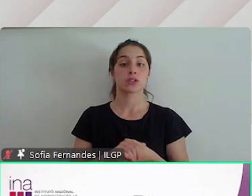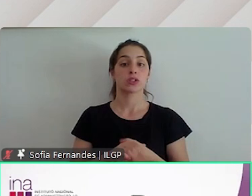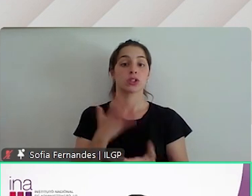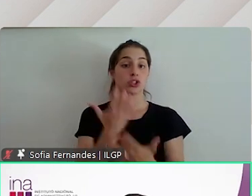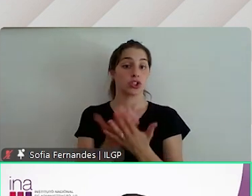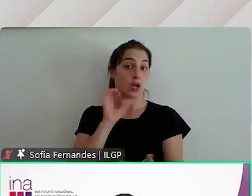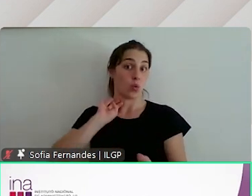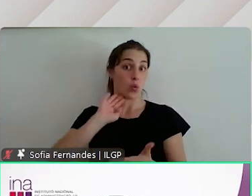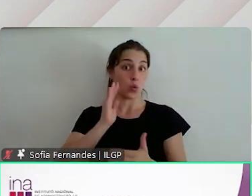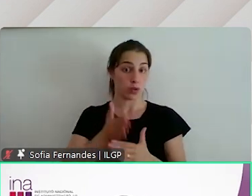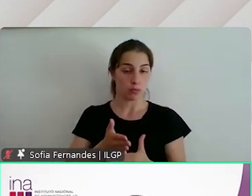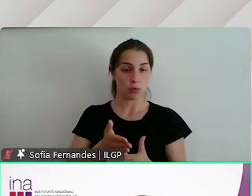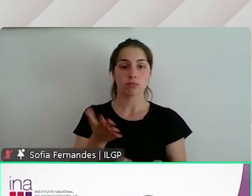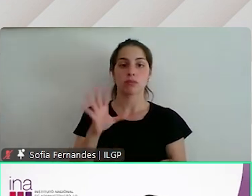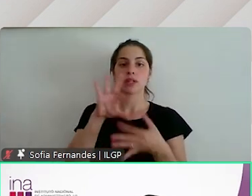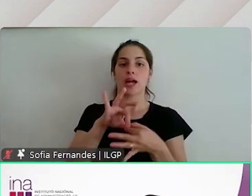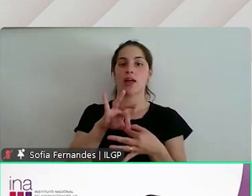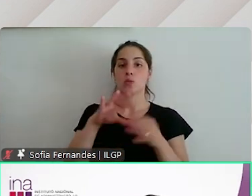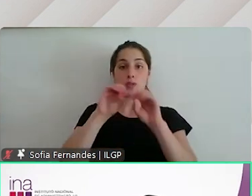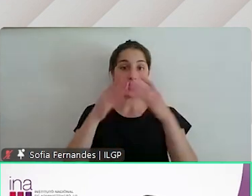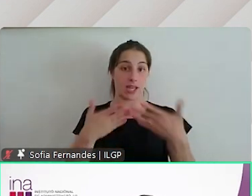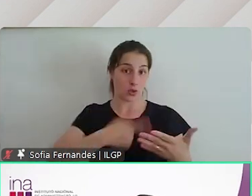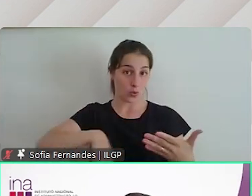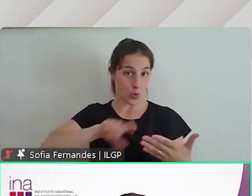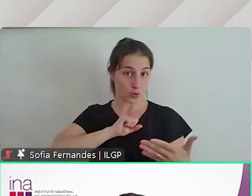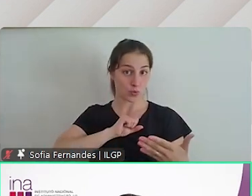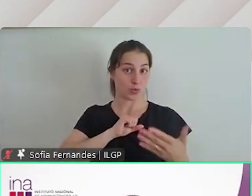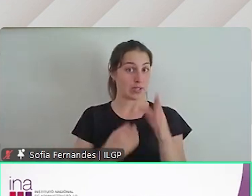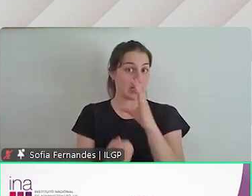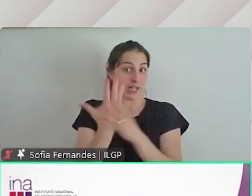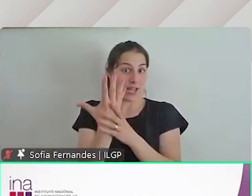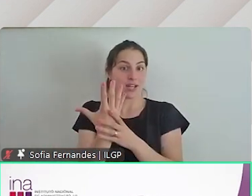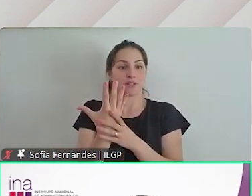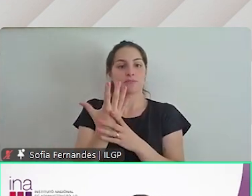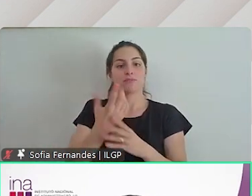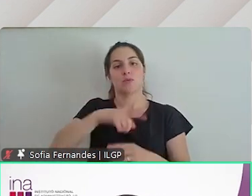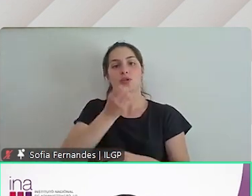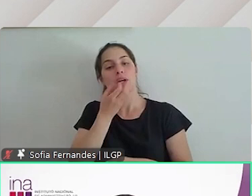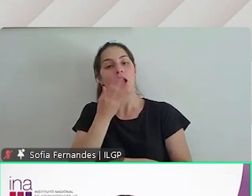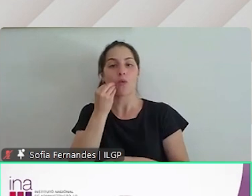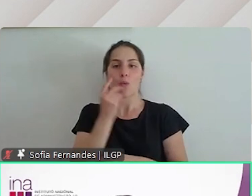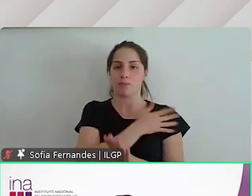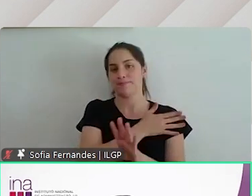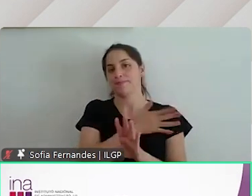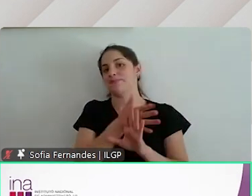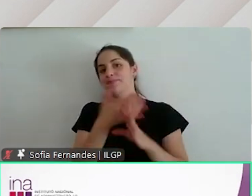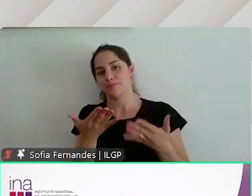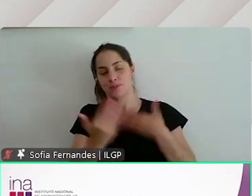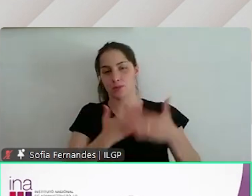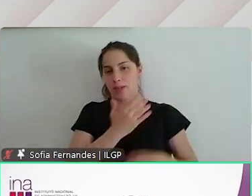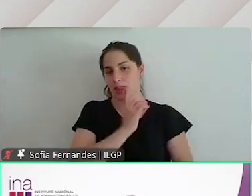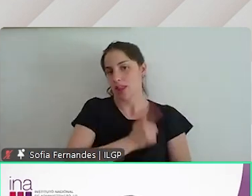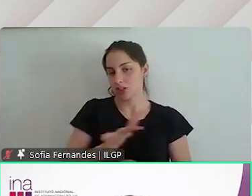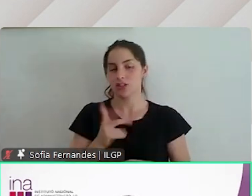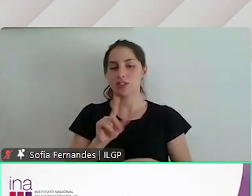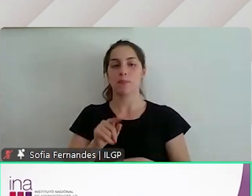o lançamento do microsite que está a acontecer neste momento. E também temos aqui outros